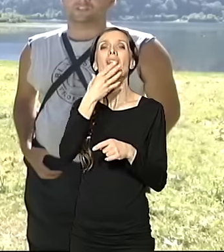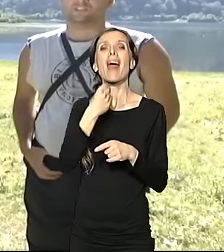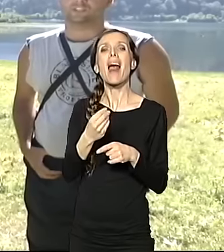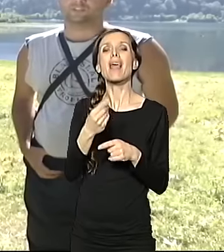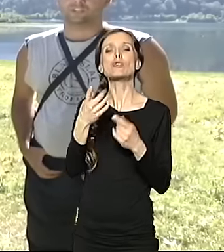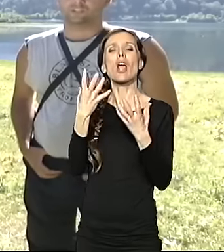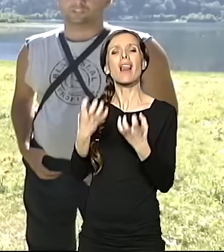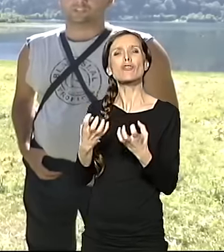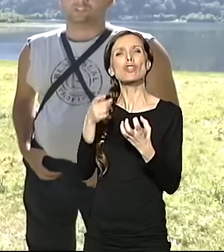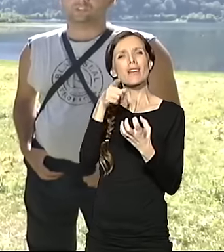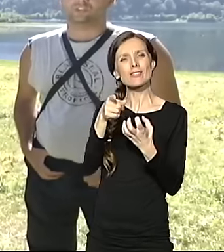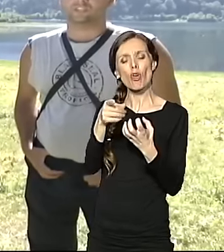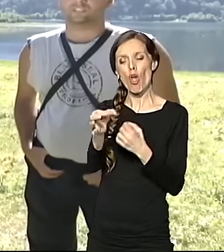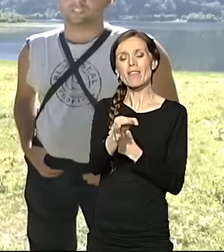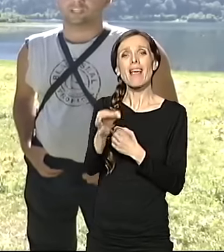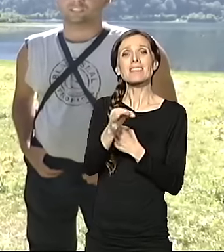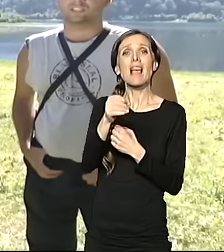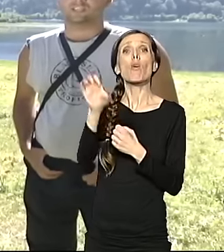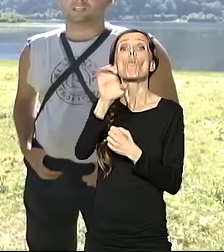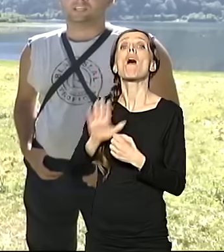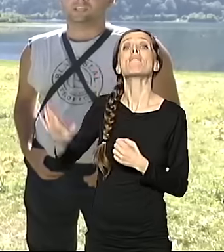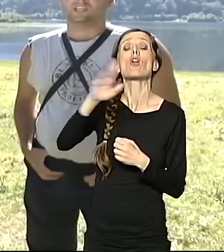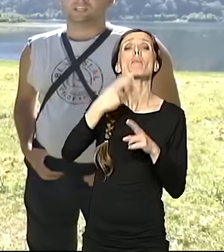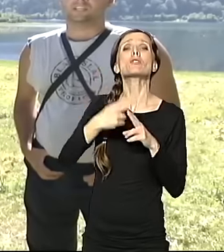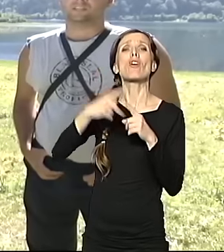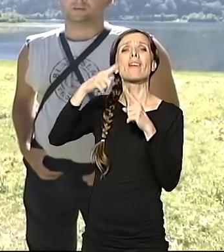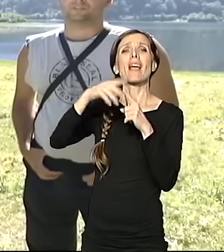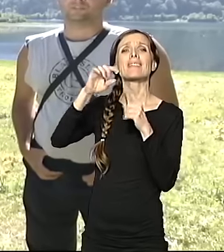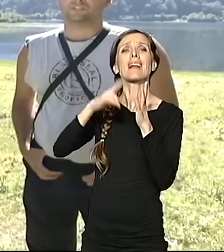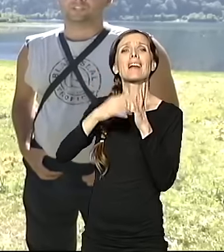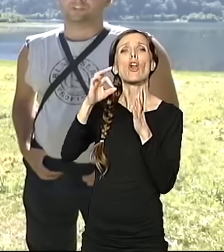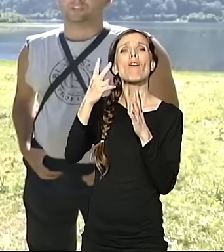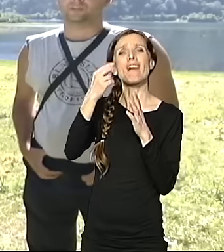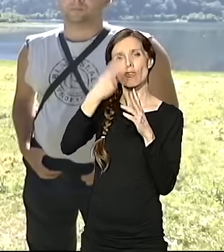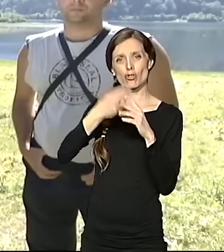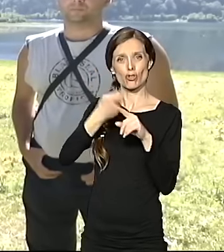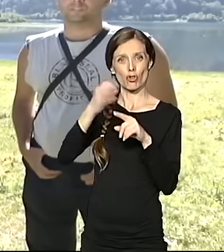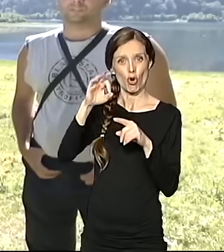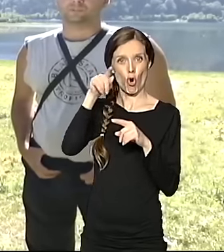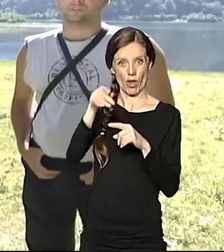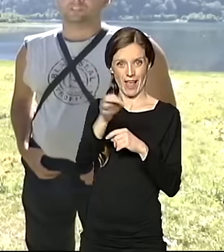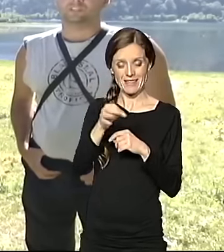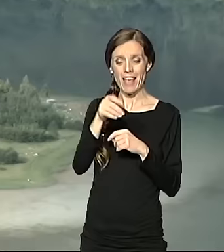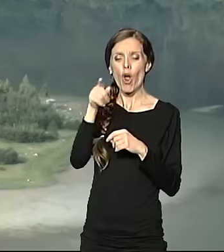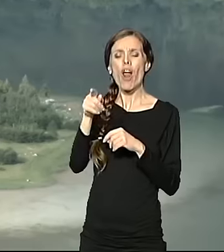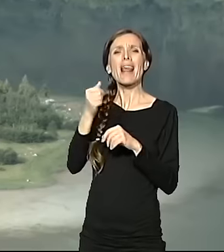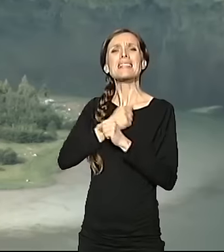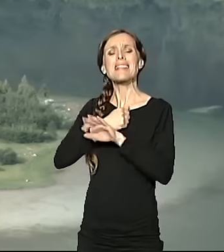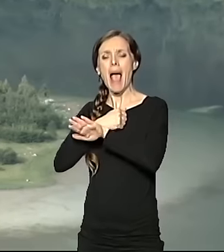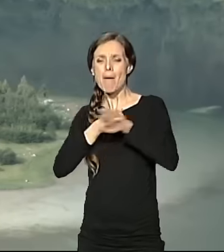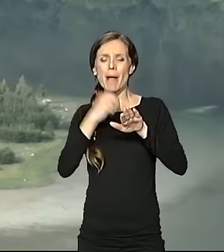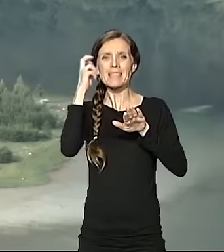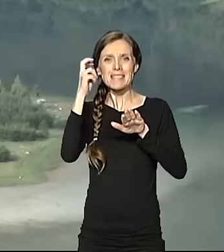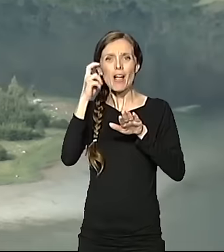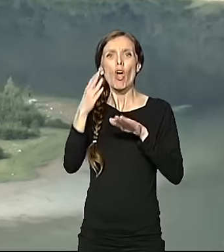a zove se Trnovačko jezero. Ono se nalazi na krajnjem zapadu Crne Gore prema Republici Srpskoj.